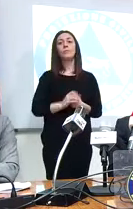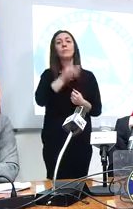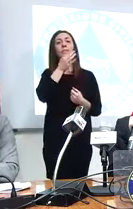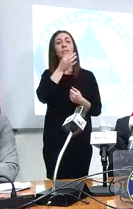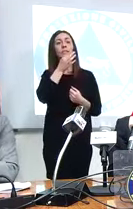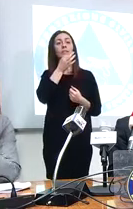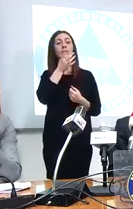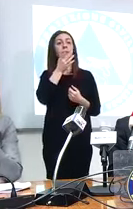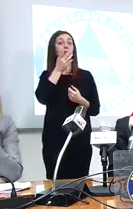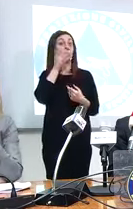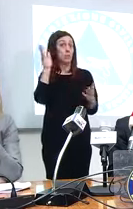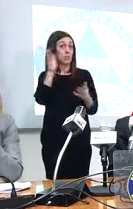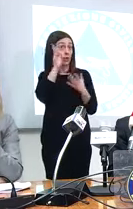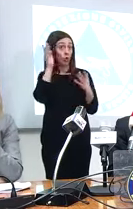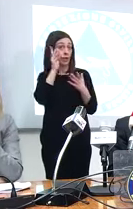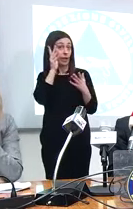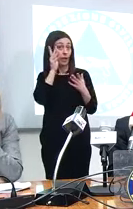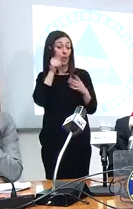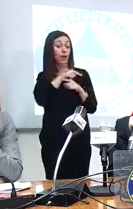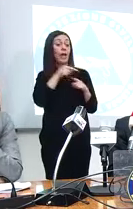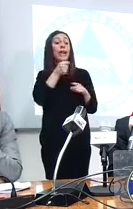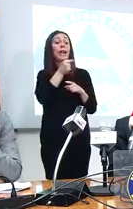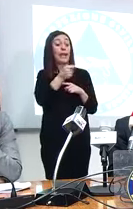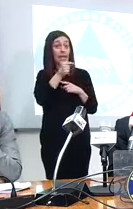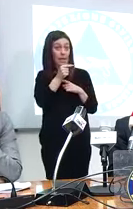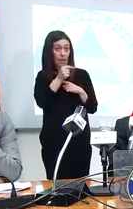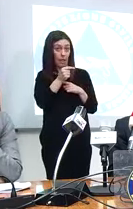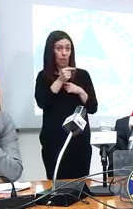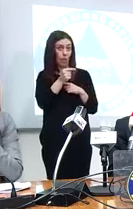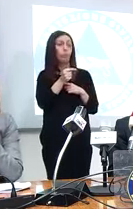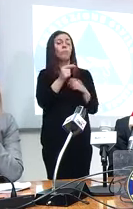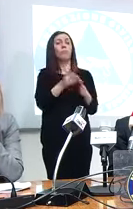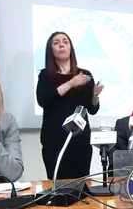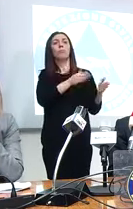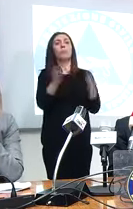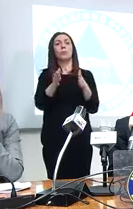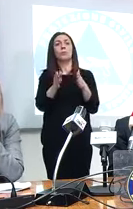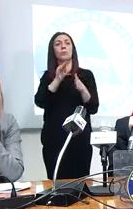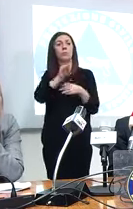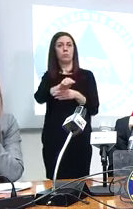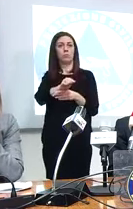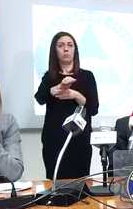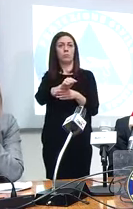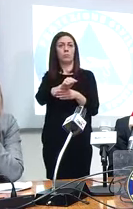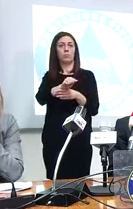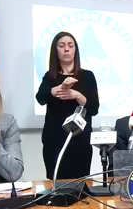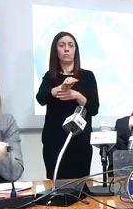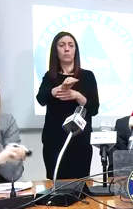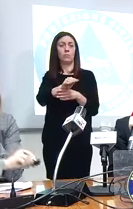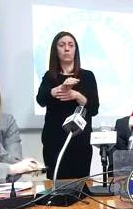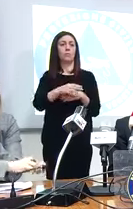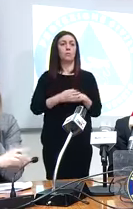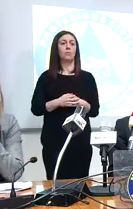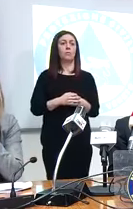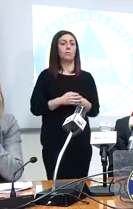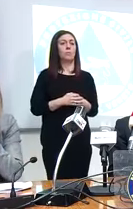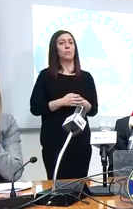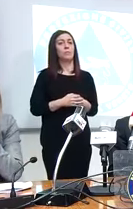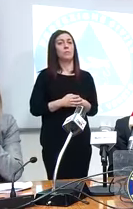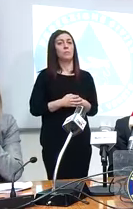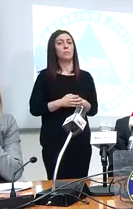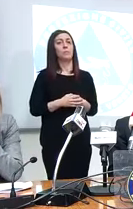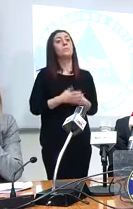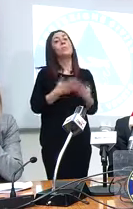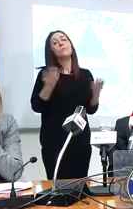In via ipotetica come negativi. E questa è anche è la prova provata che non, anche il molecolare